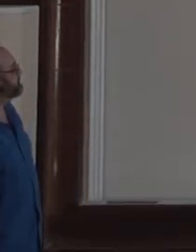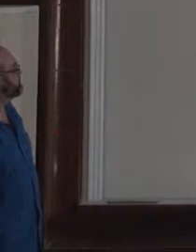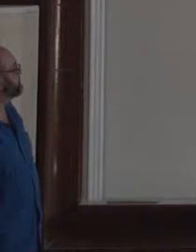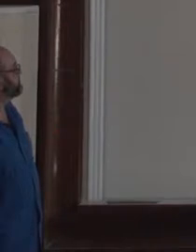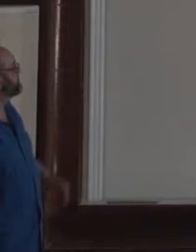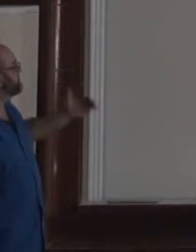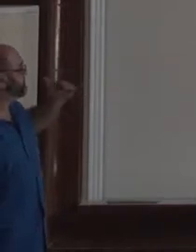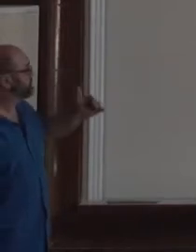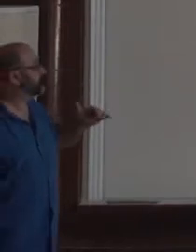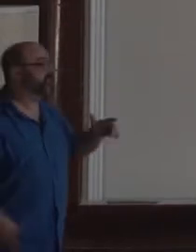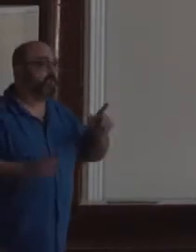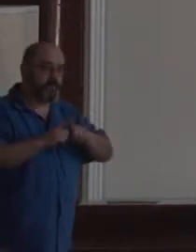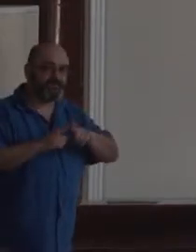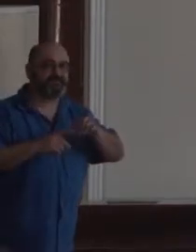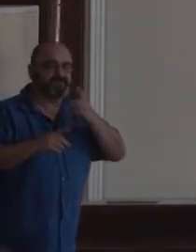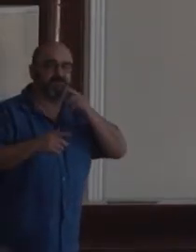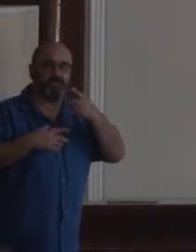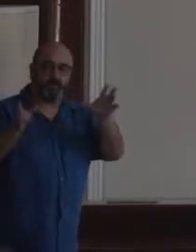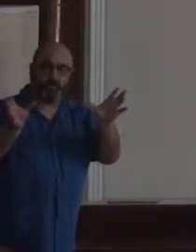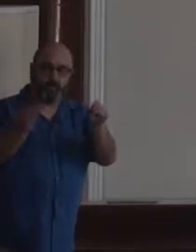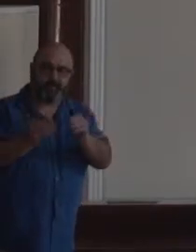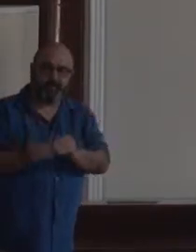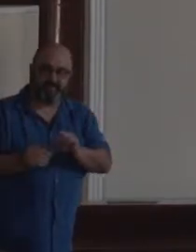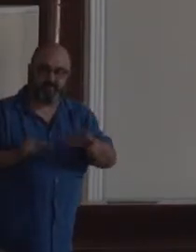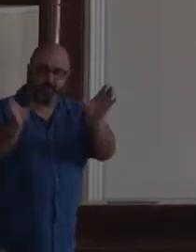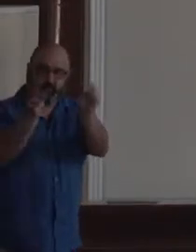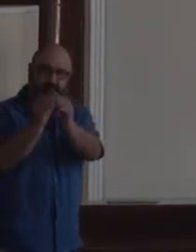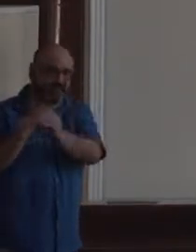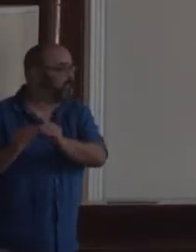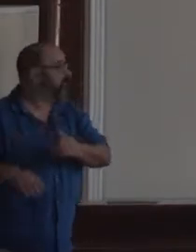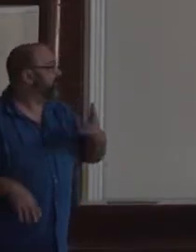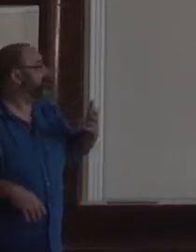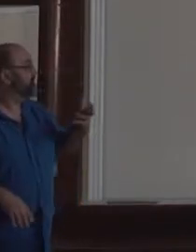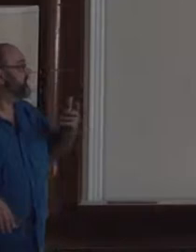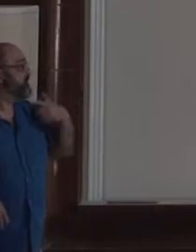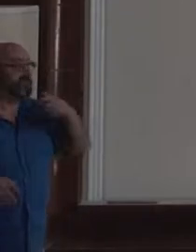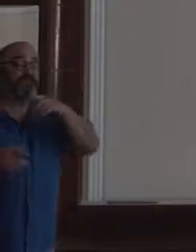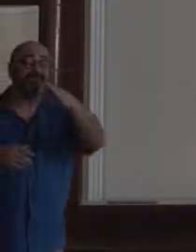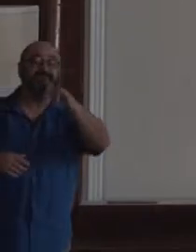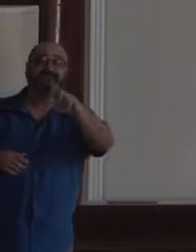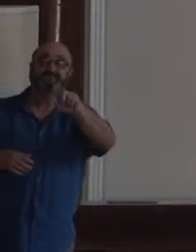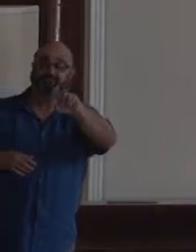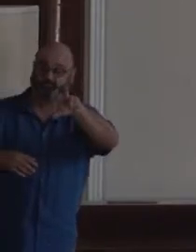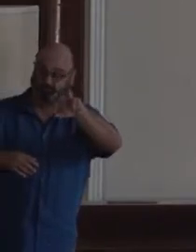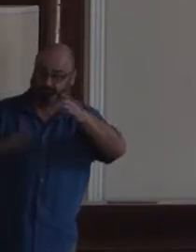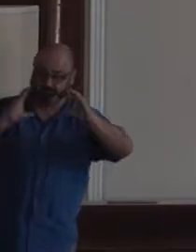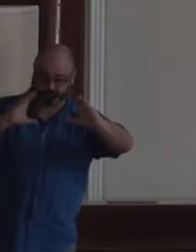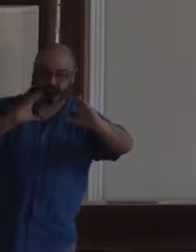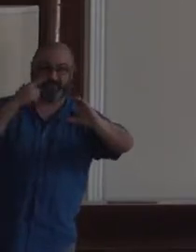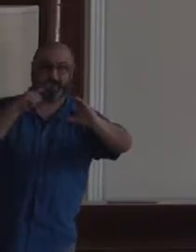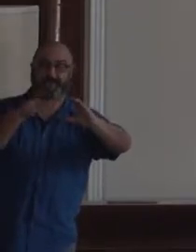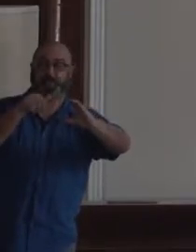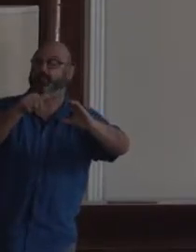Et après, c'est possible de gérer la combinatoire. Par exemple, si je définis une fixture qui est le